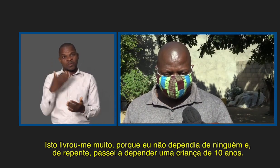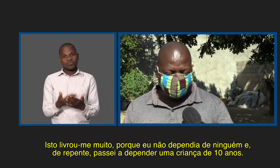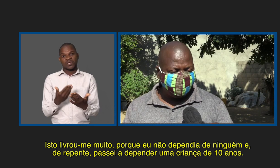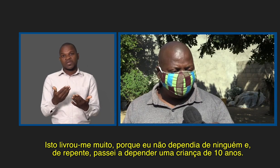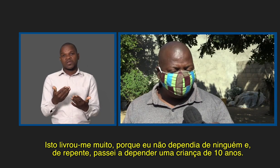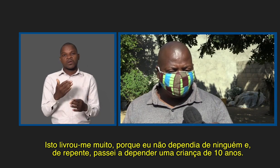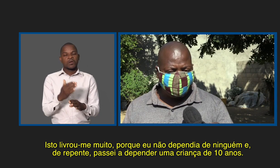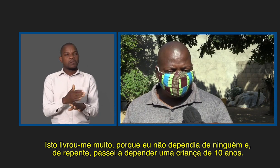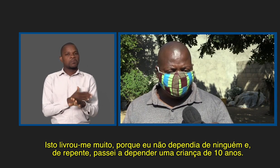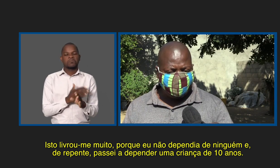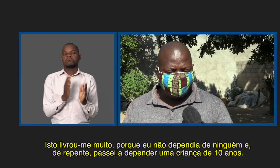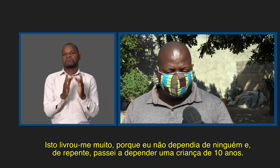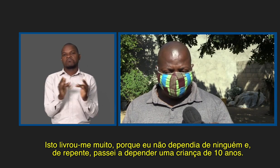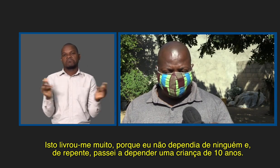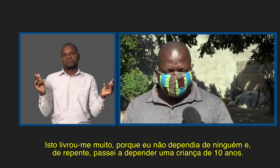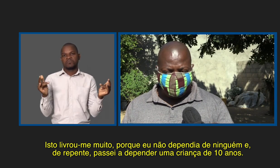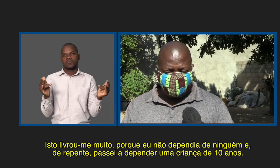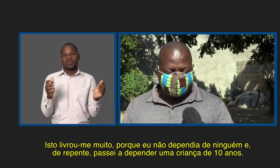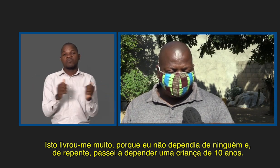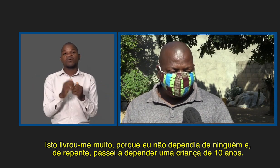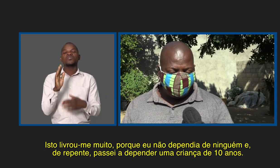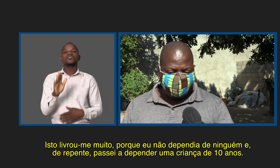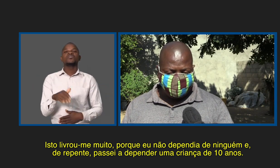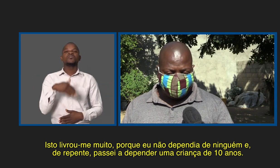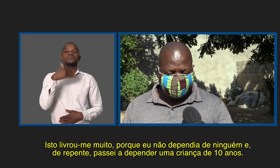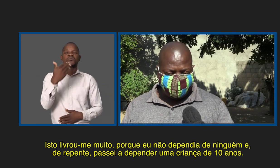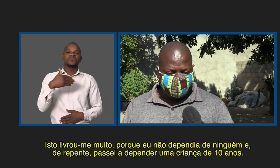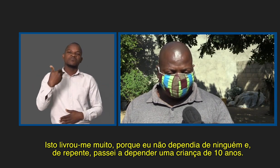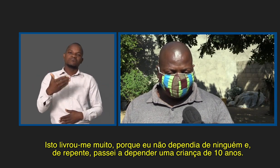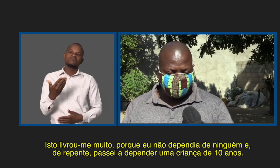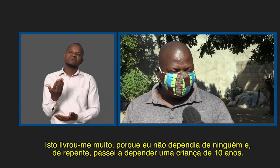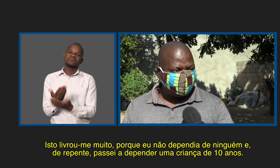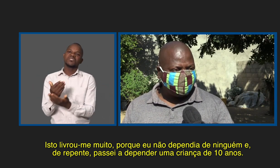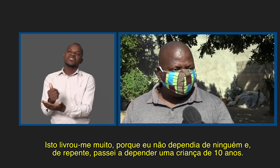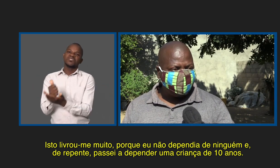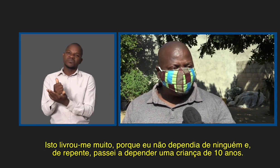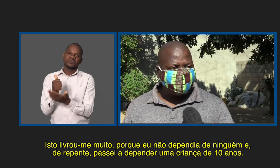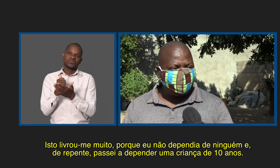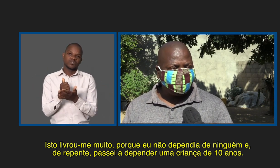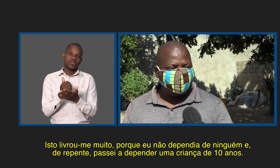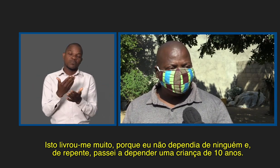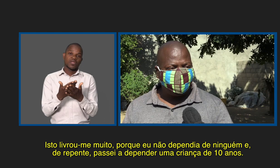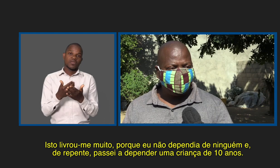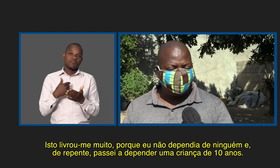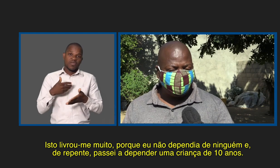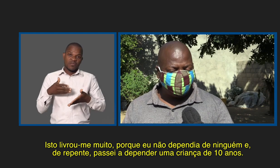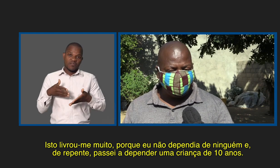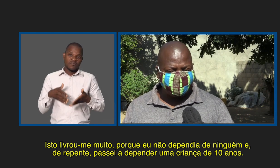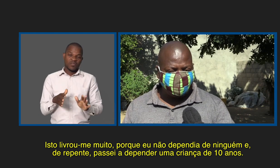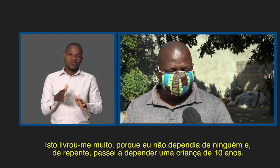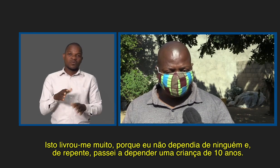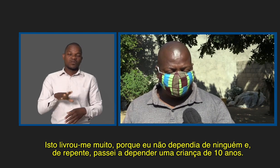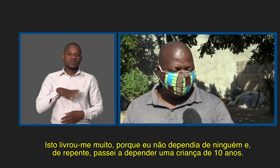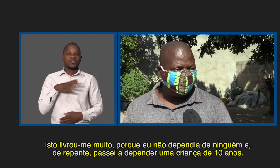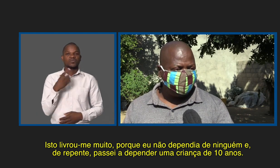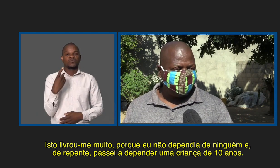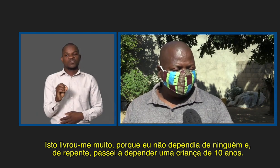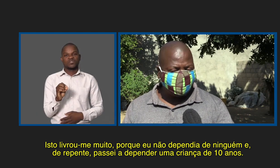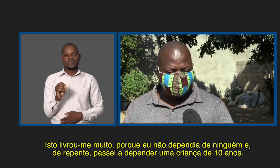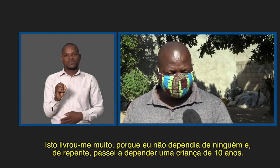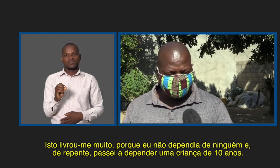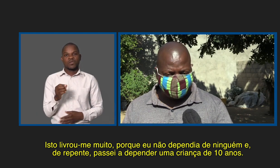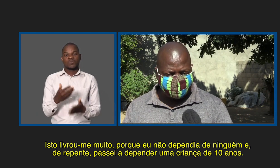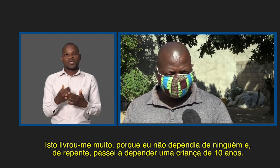que não dependia de alugueira. Mas, de repente, dependendo de uma criança de 10 anos, porque minha família toda estava cá,